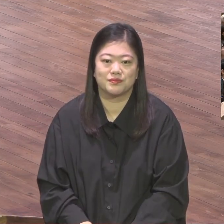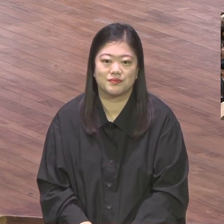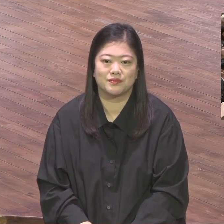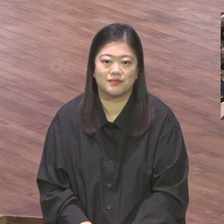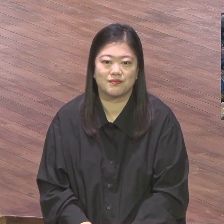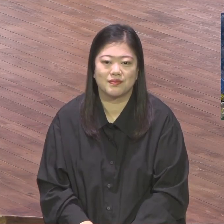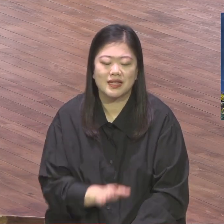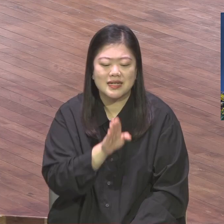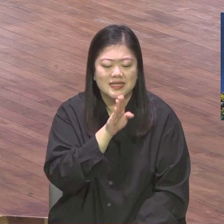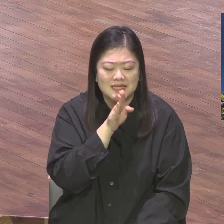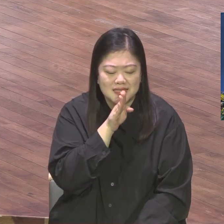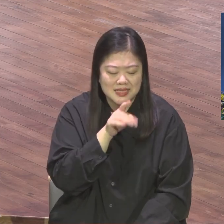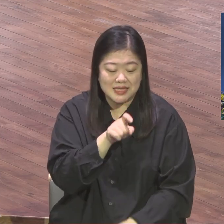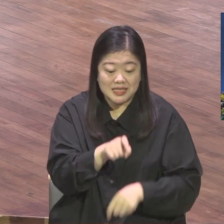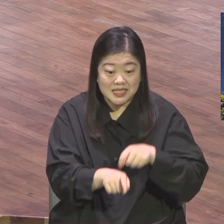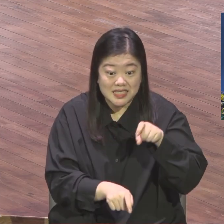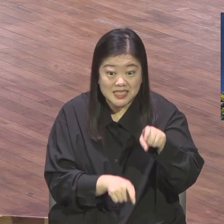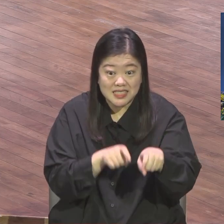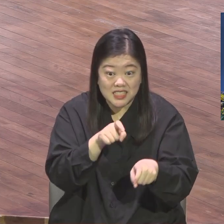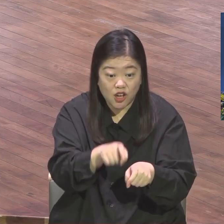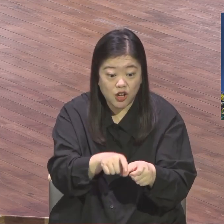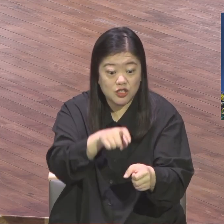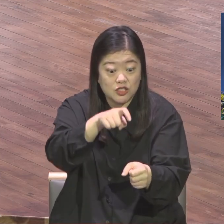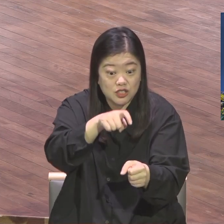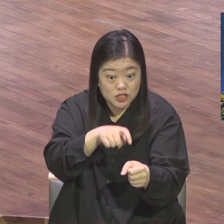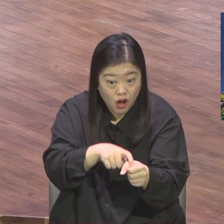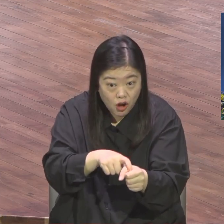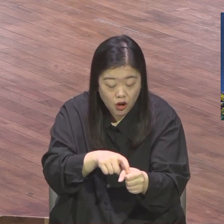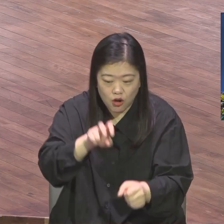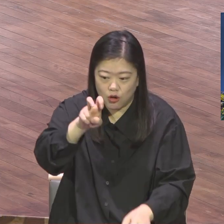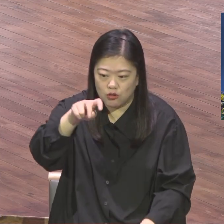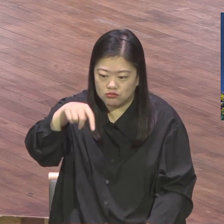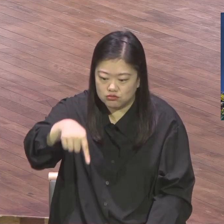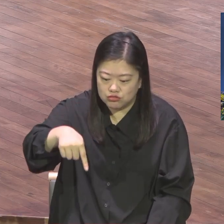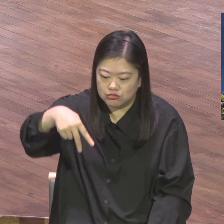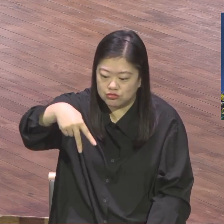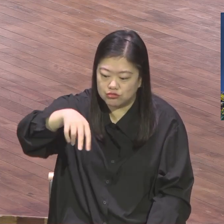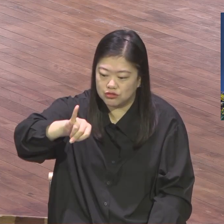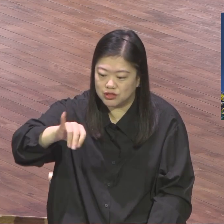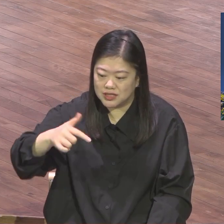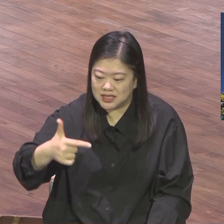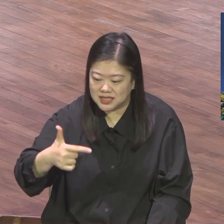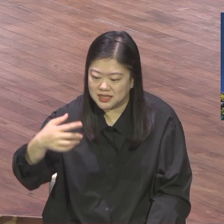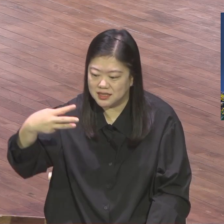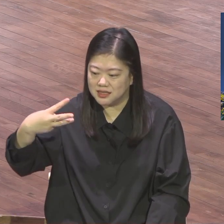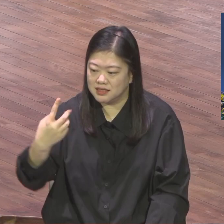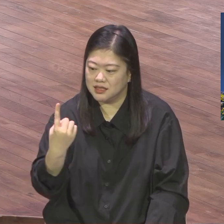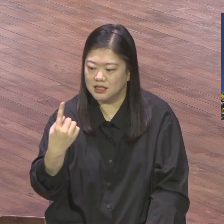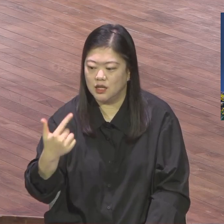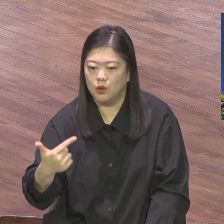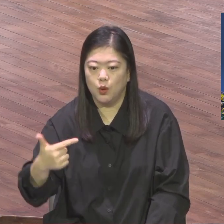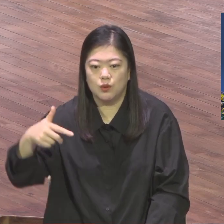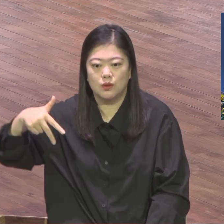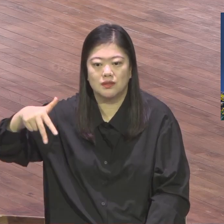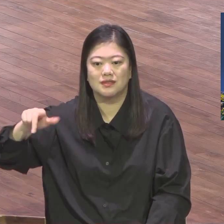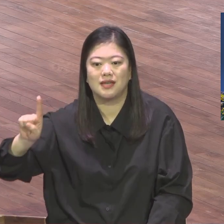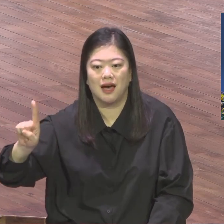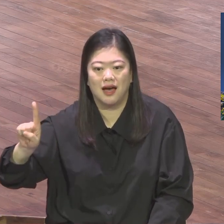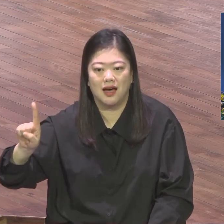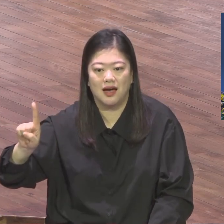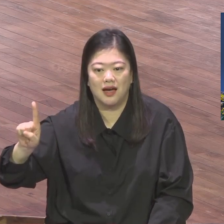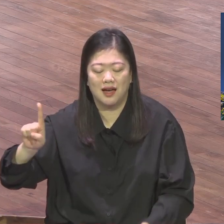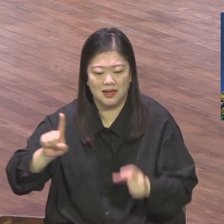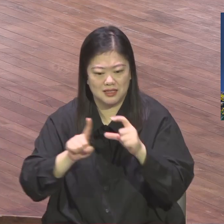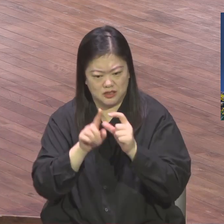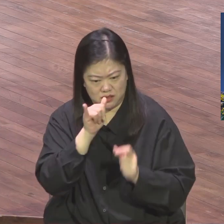실천적 무신론자라는 말이 있습니다. 실천적 무신론자. 이 말은요. 생각과